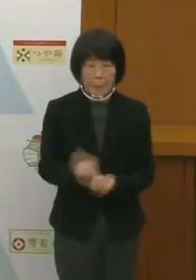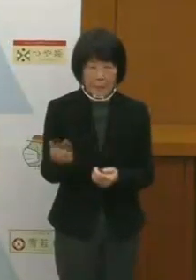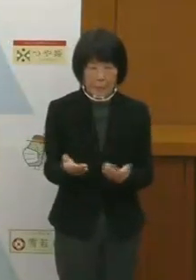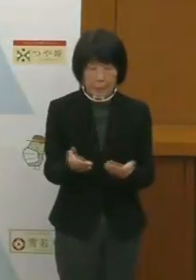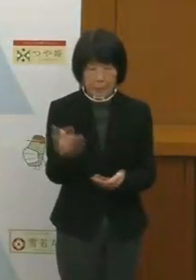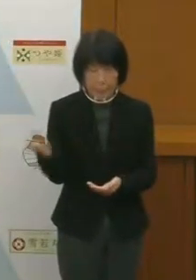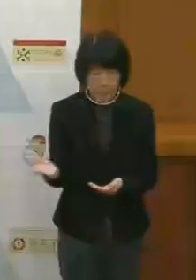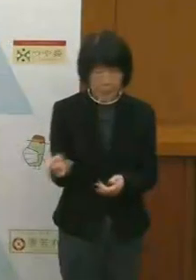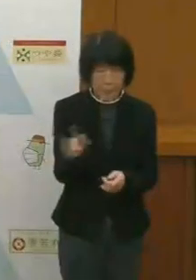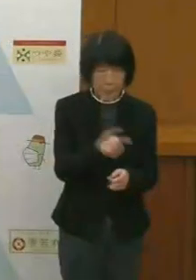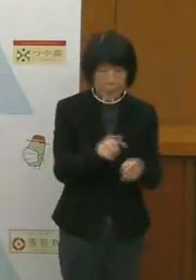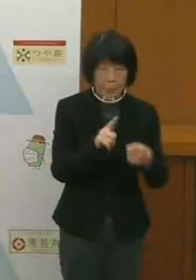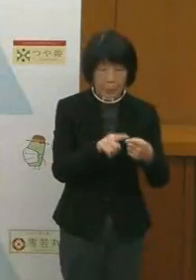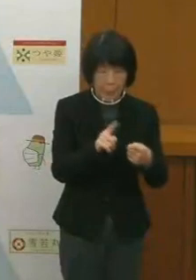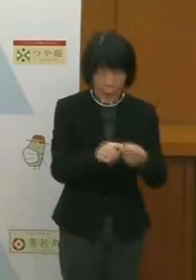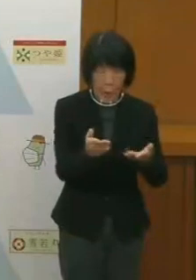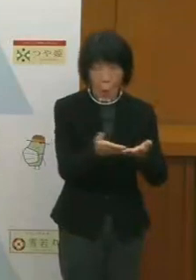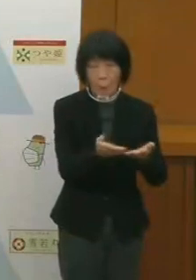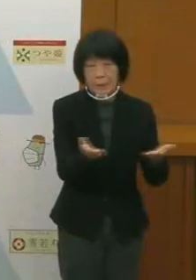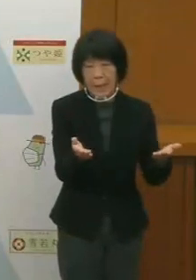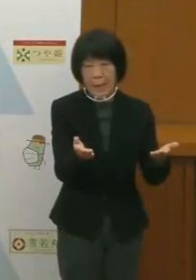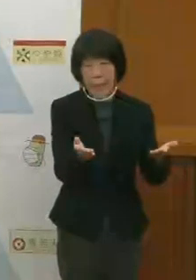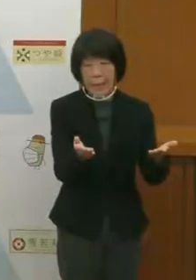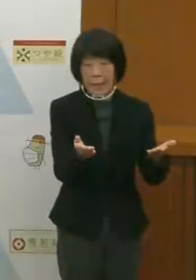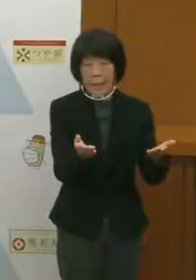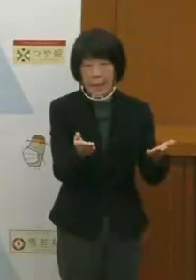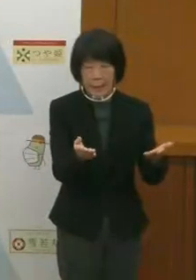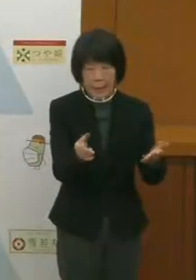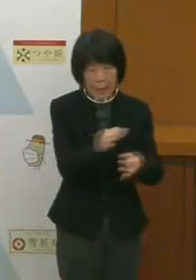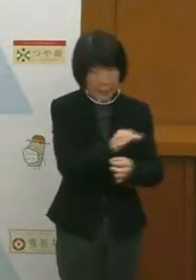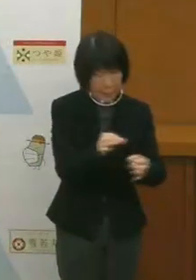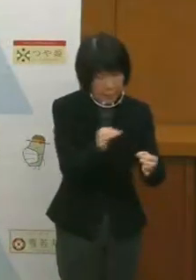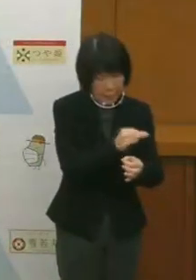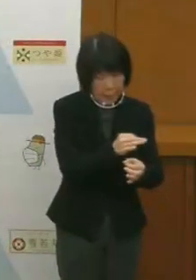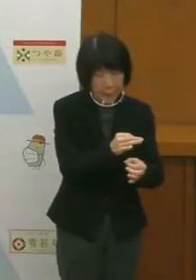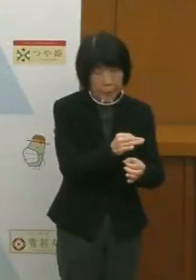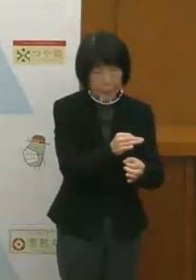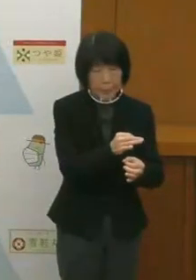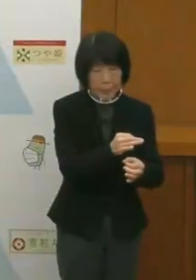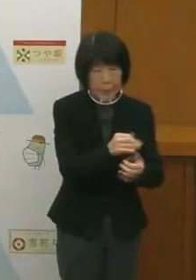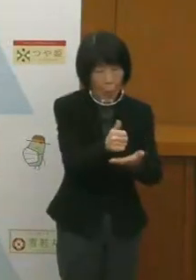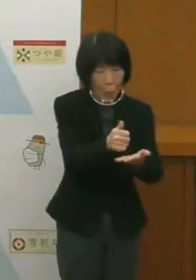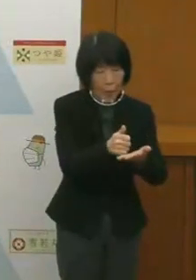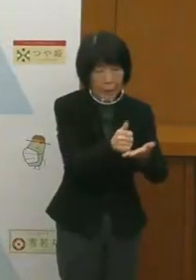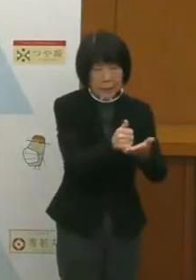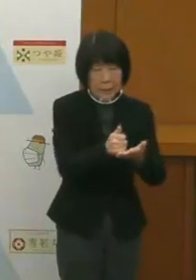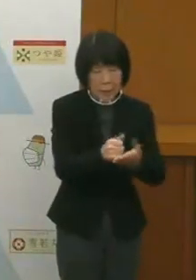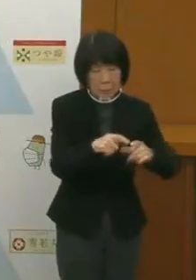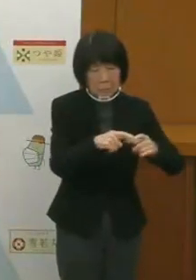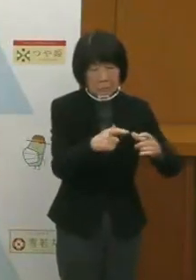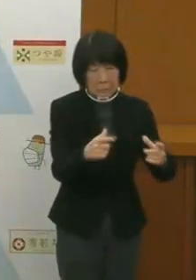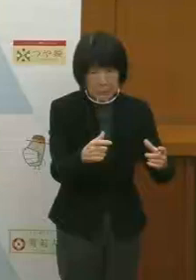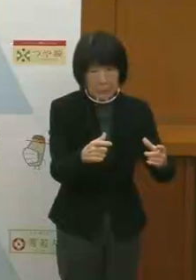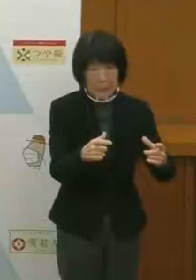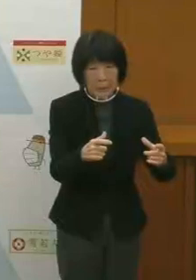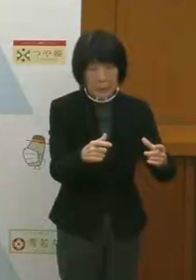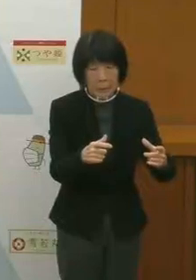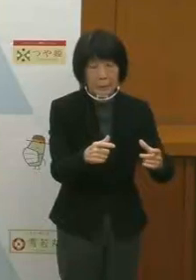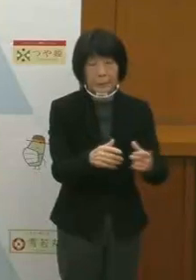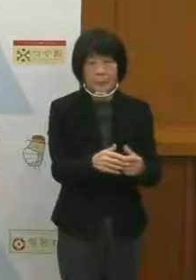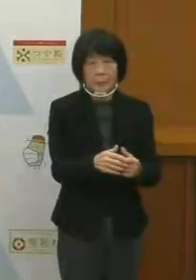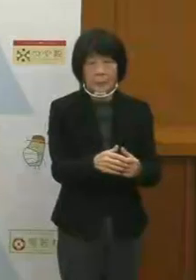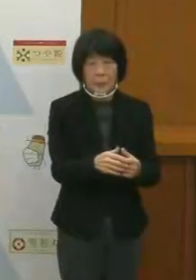食店の、まあ、景気といいますか、お客さんが増えて、そ